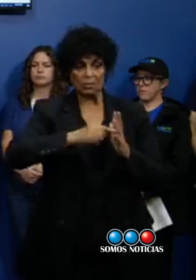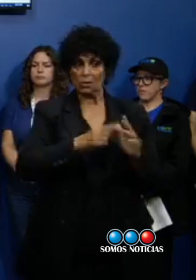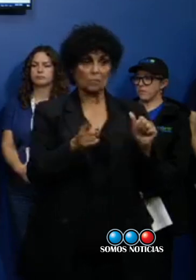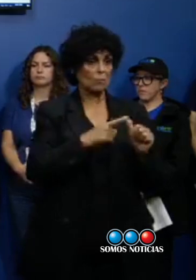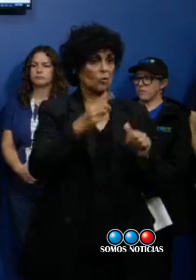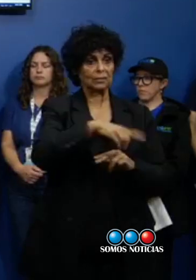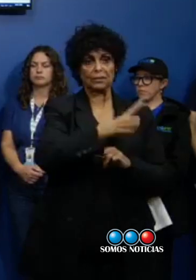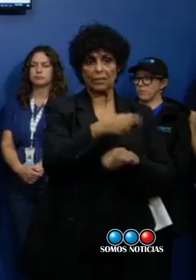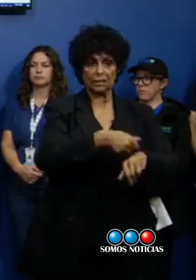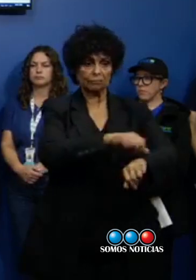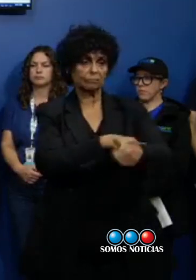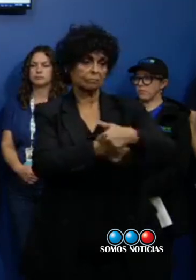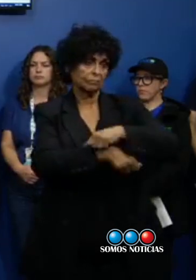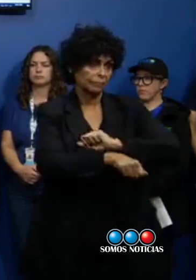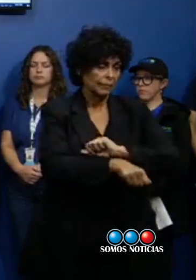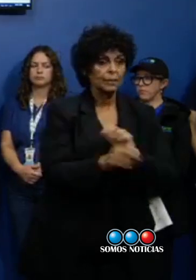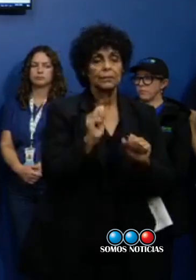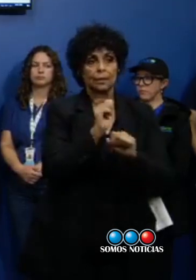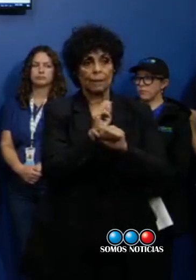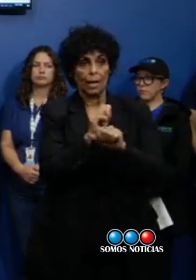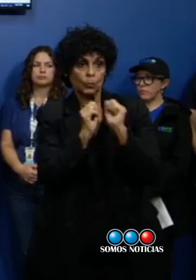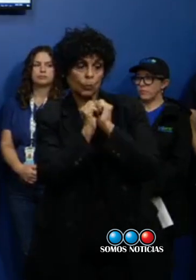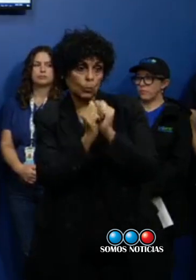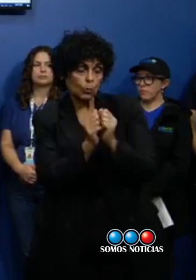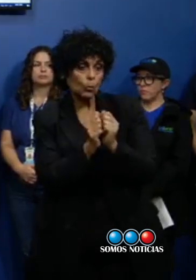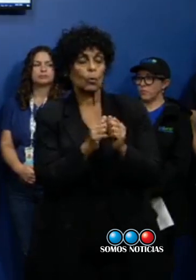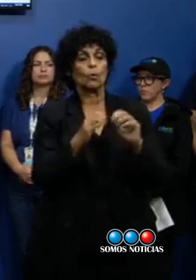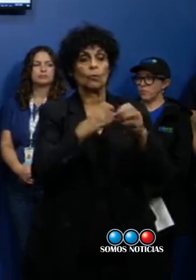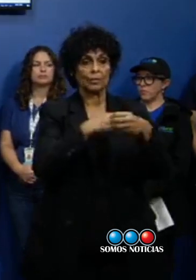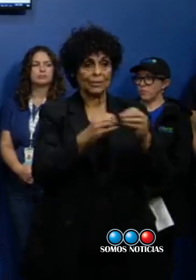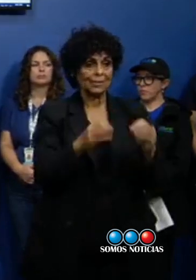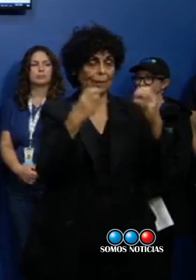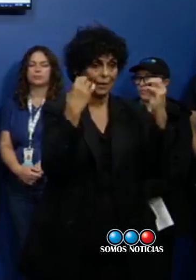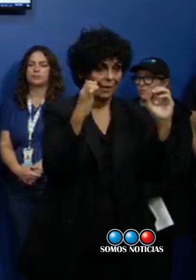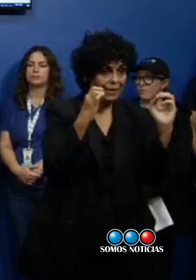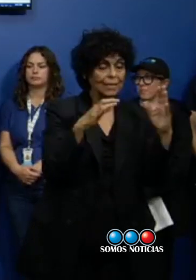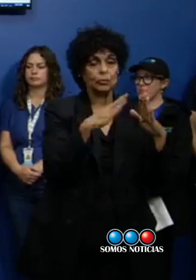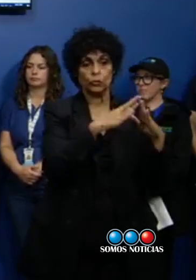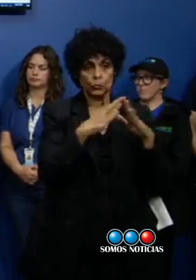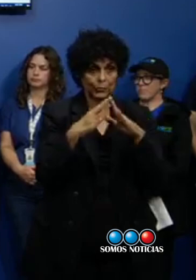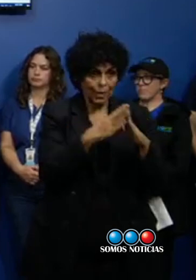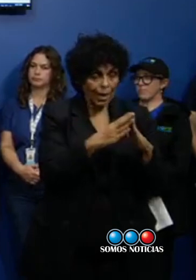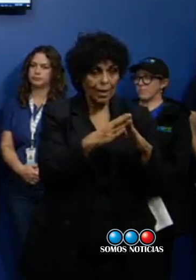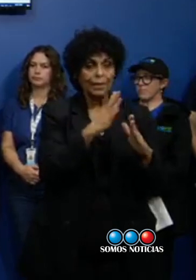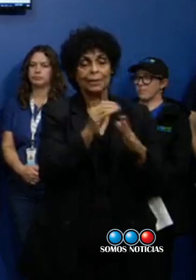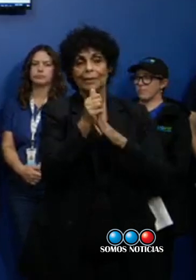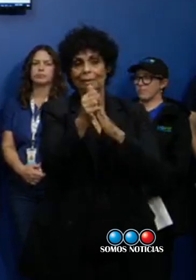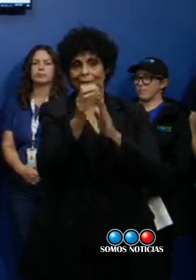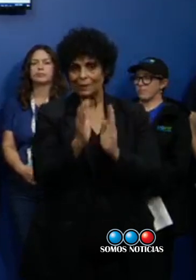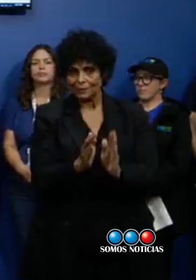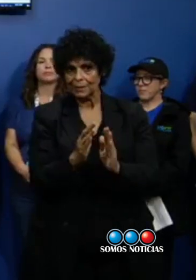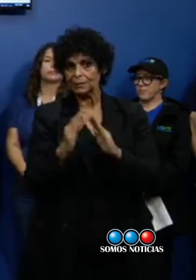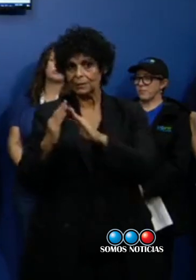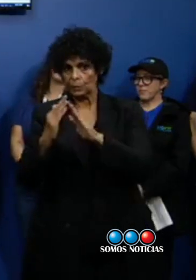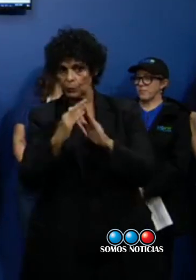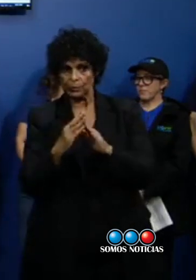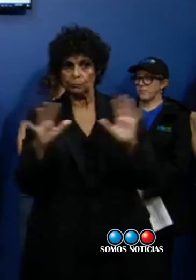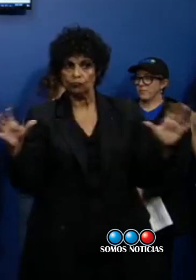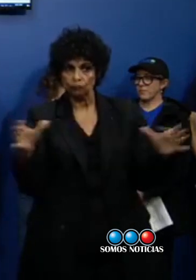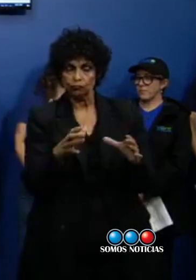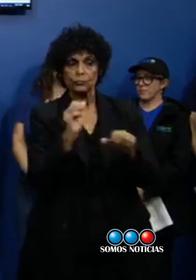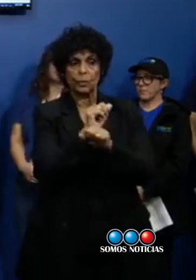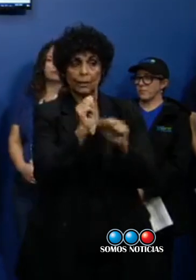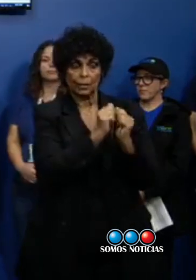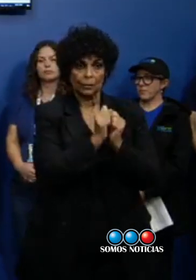conjunto con el equipo de manejo de emergencia oficiales de las ciudades y líderes comunitarios